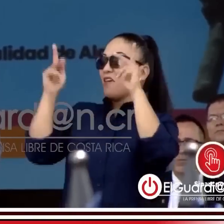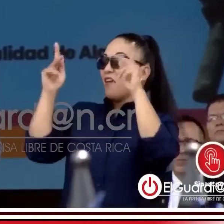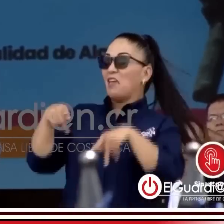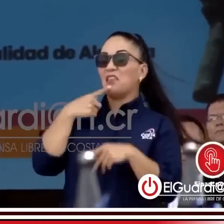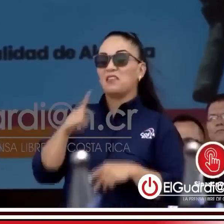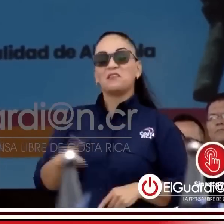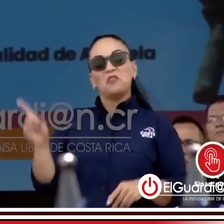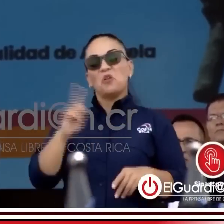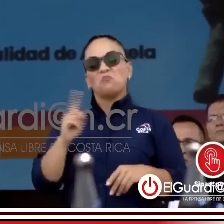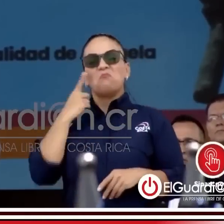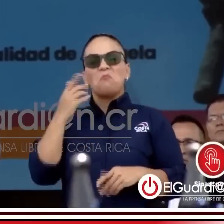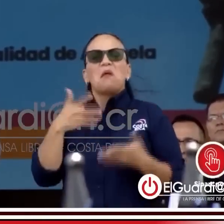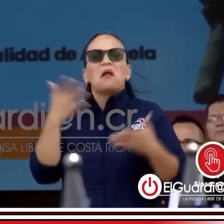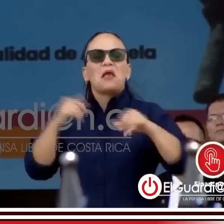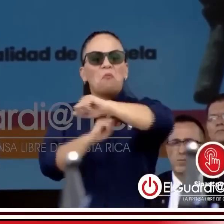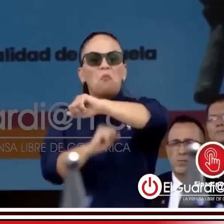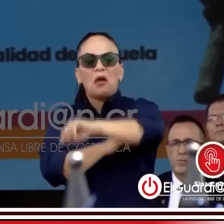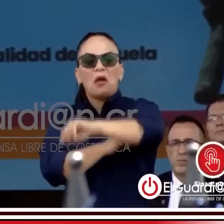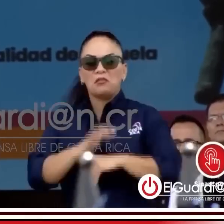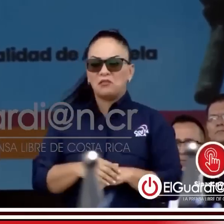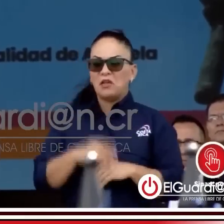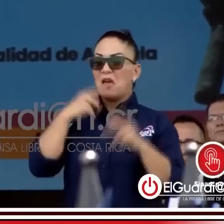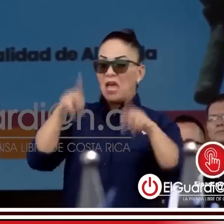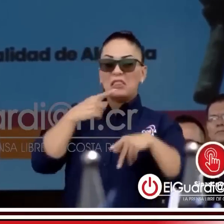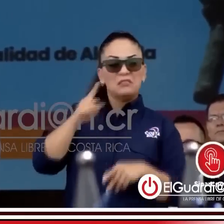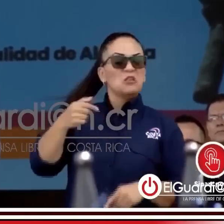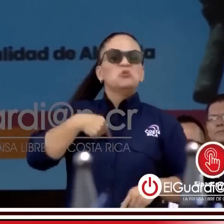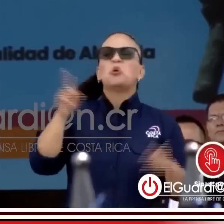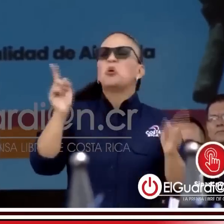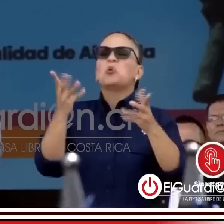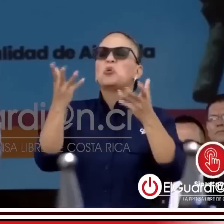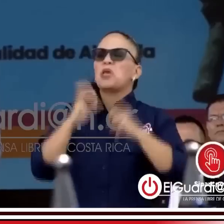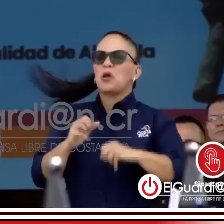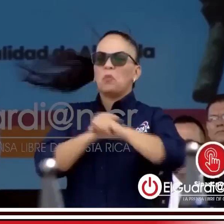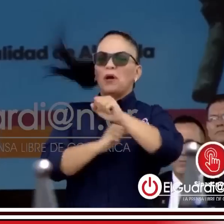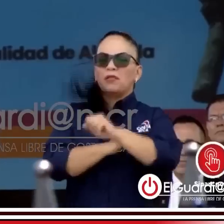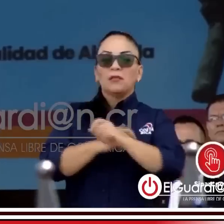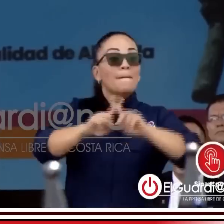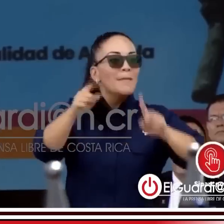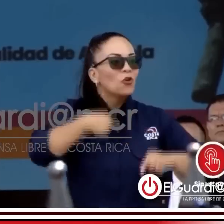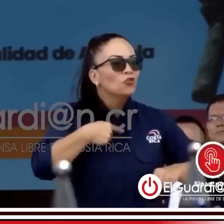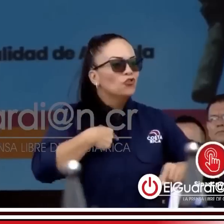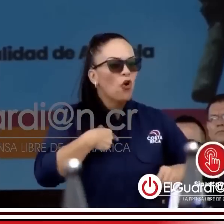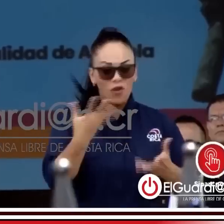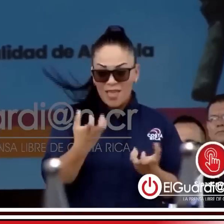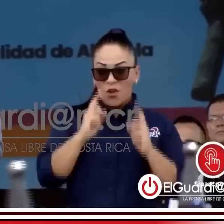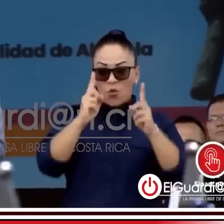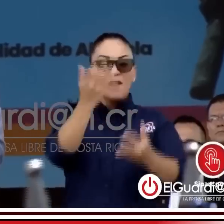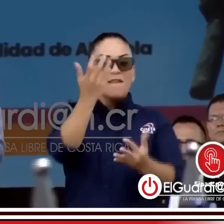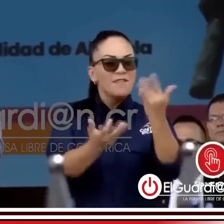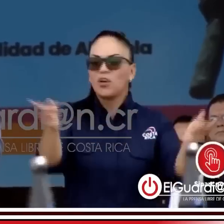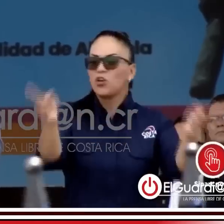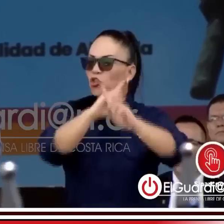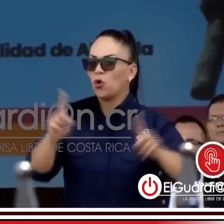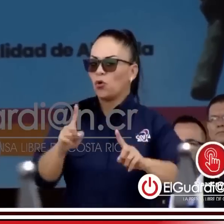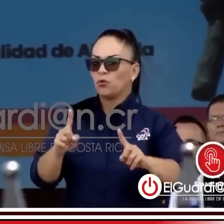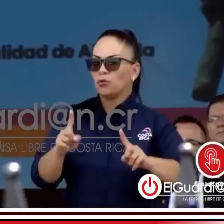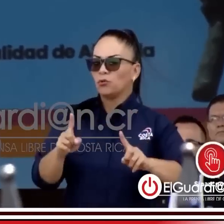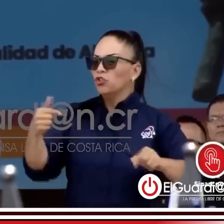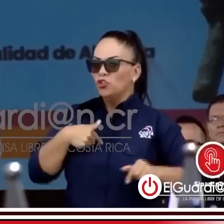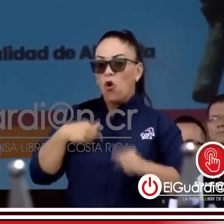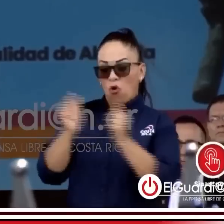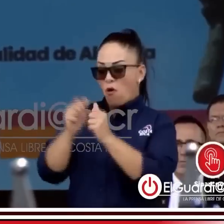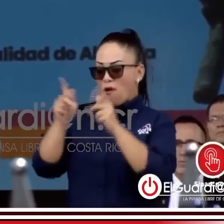puentes. Yo no quiero tender puentes al infierno, ni con filibusteros.